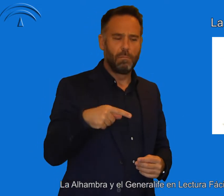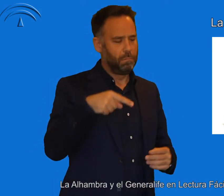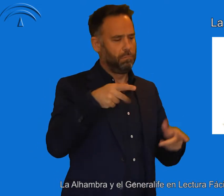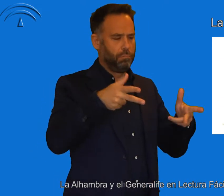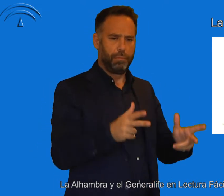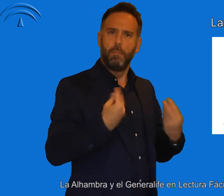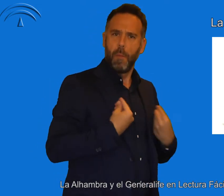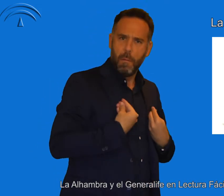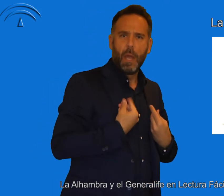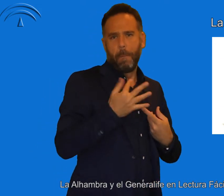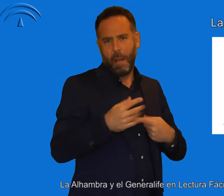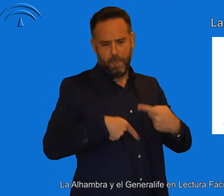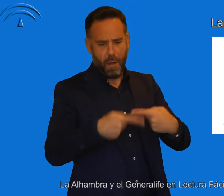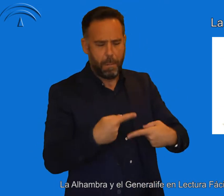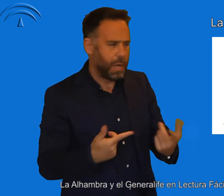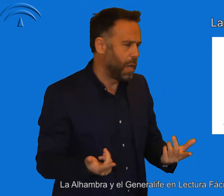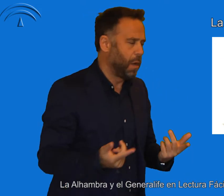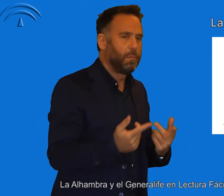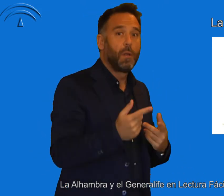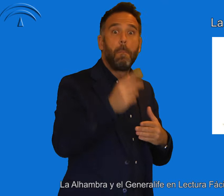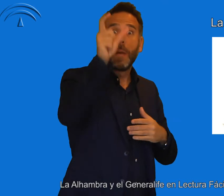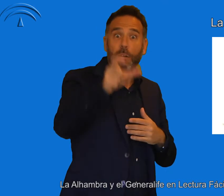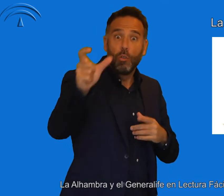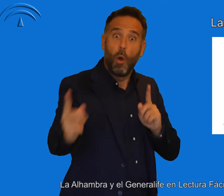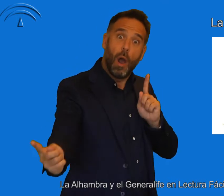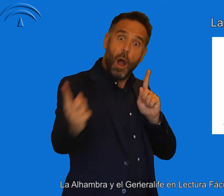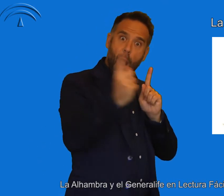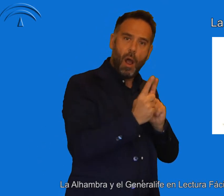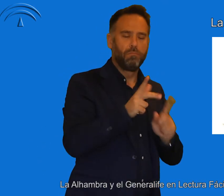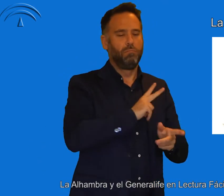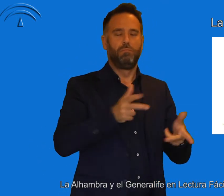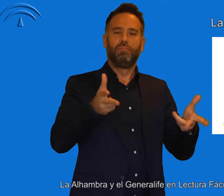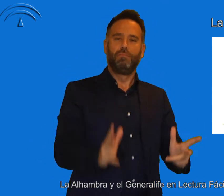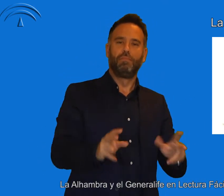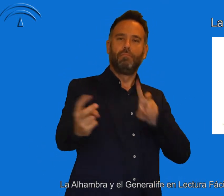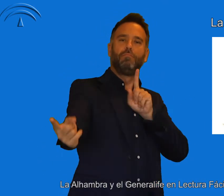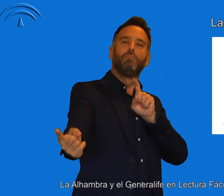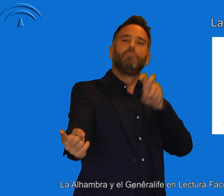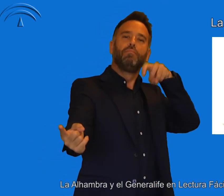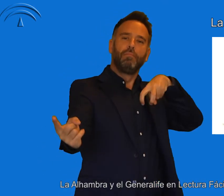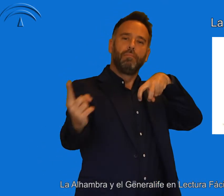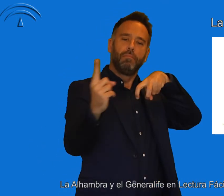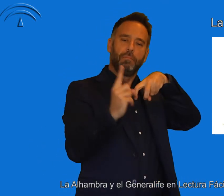Los sultanes de la Alhambra residían en estos palacios junto a su familia y otros servidores de la